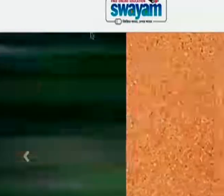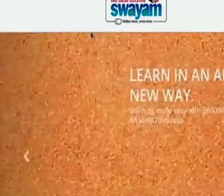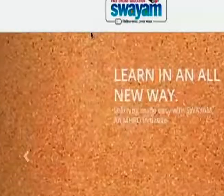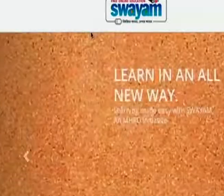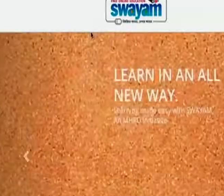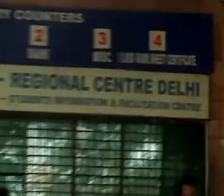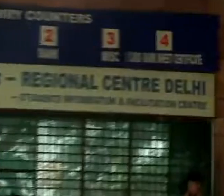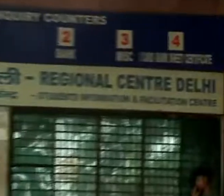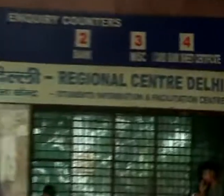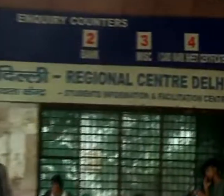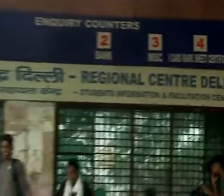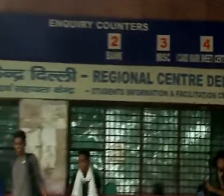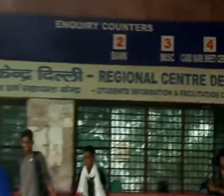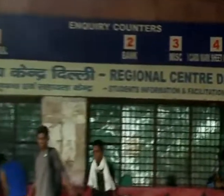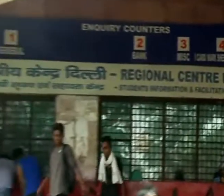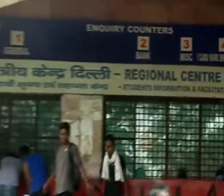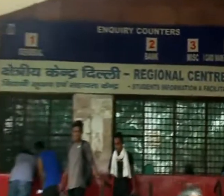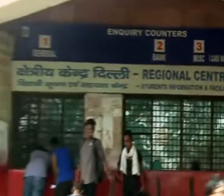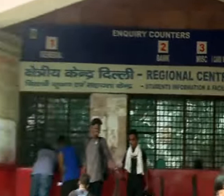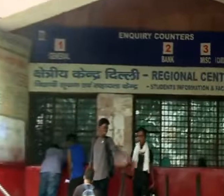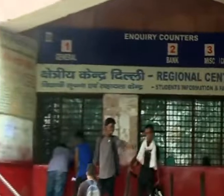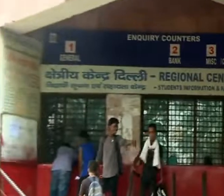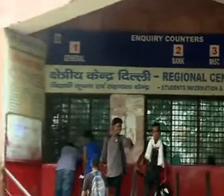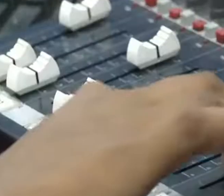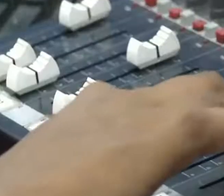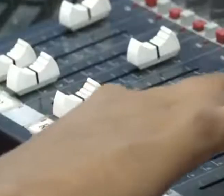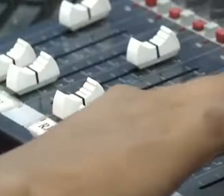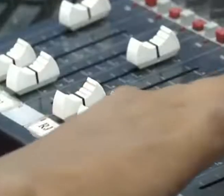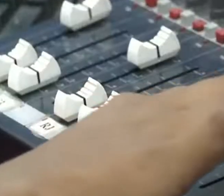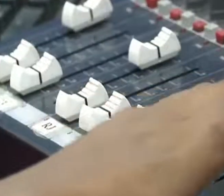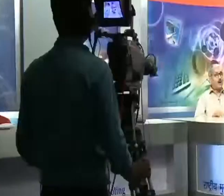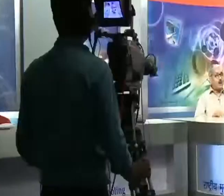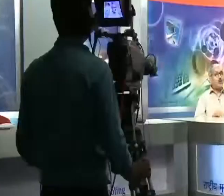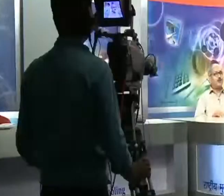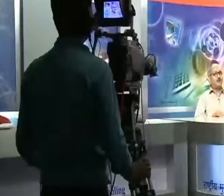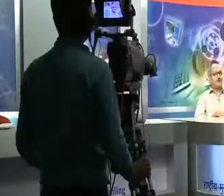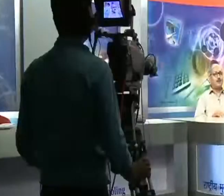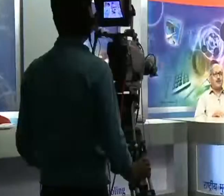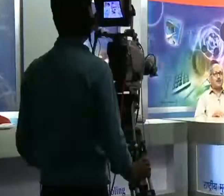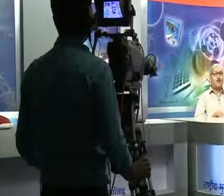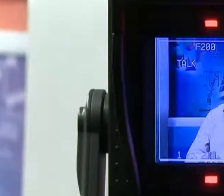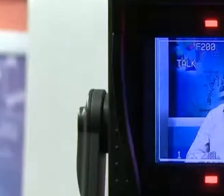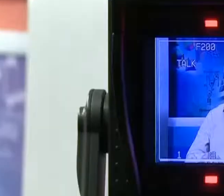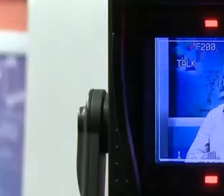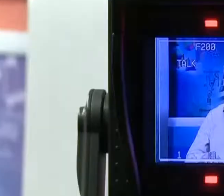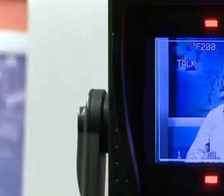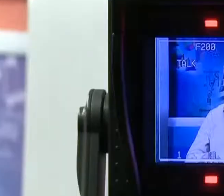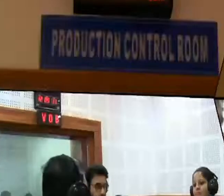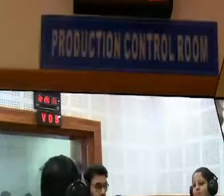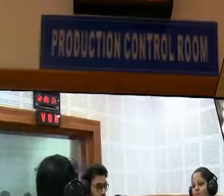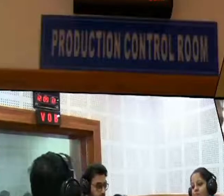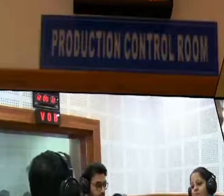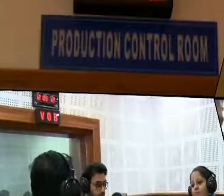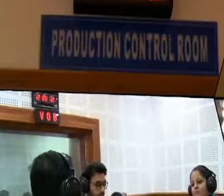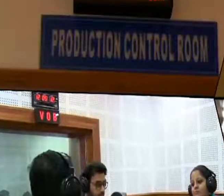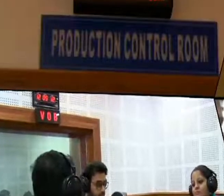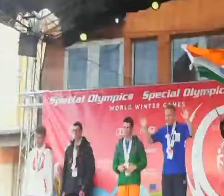चुने, हम अपना दीपक स्वयं बने, हम अपना